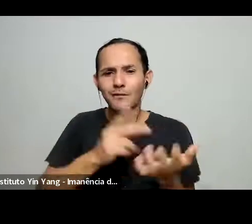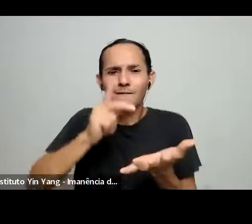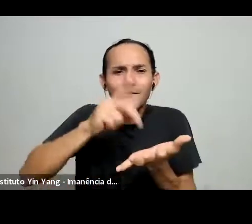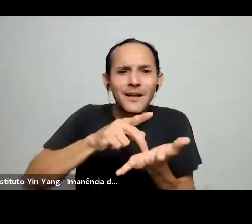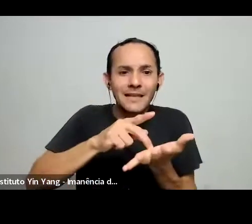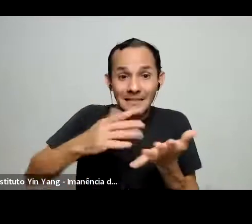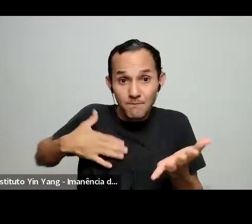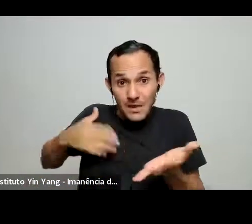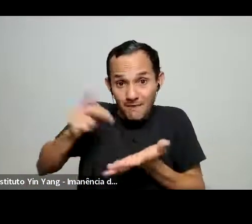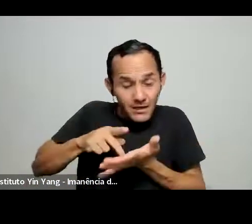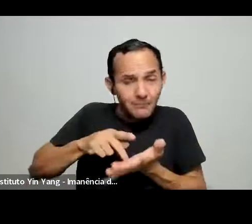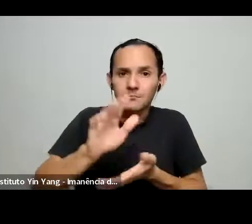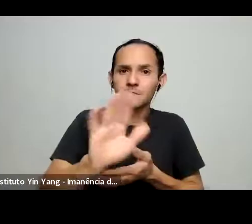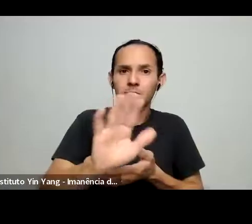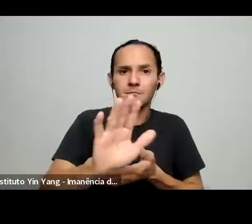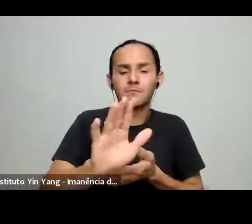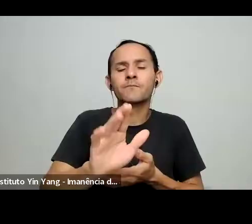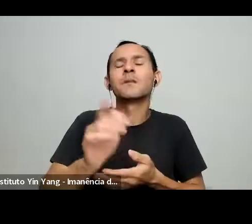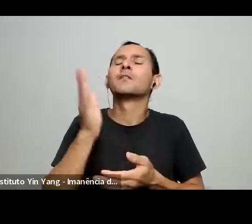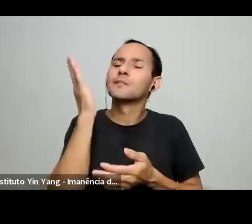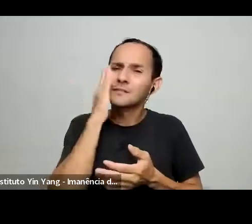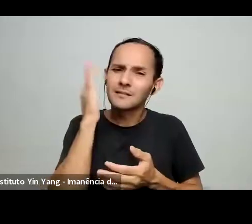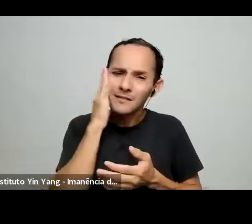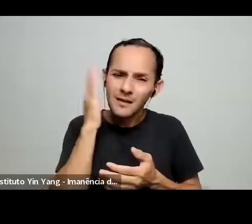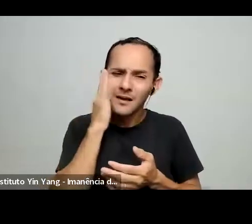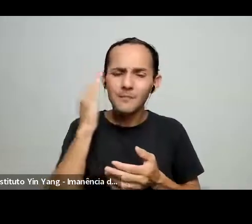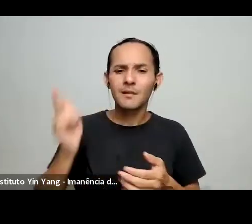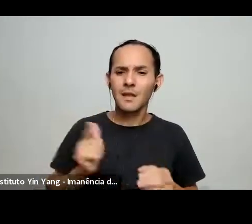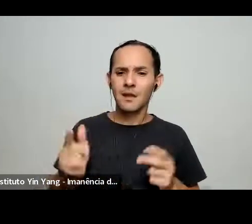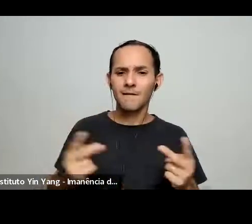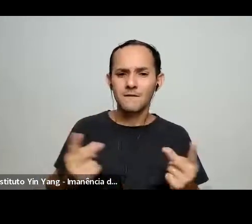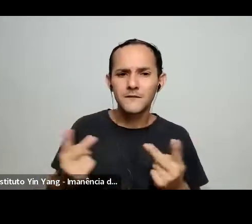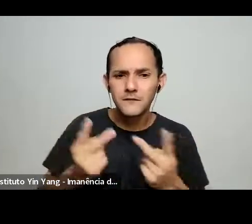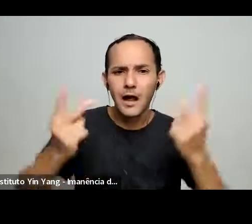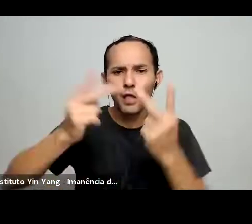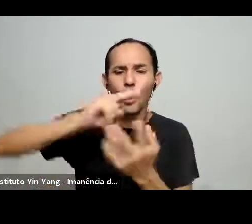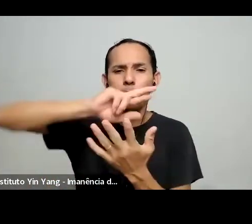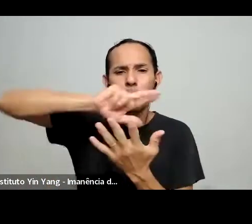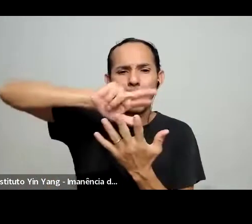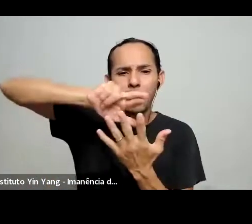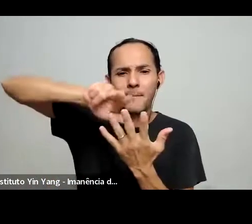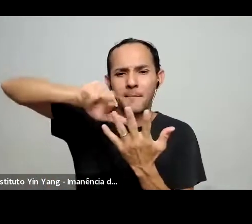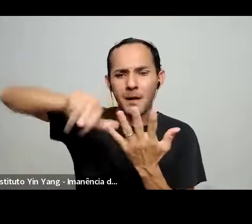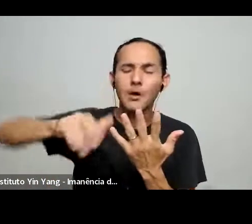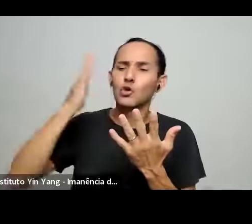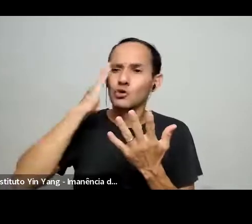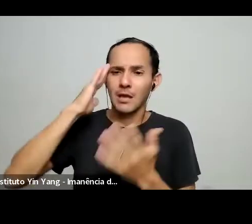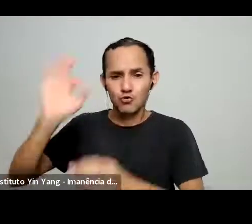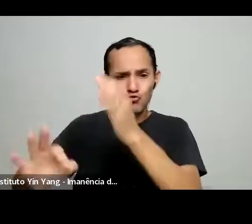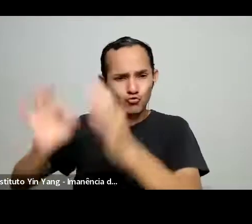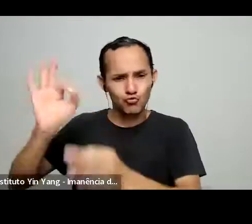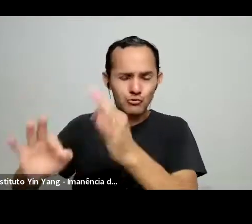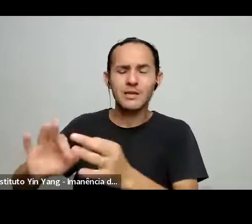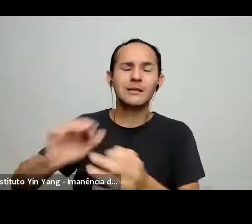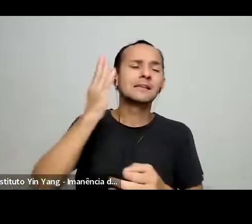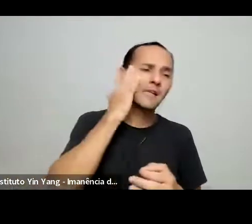minha verdade. Nós sabemos que existem valores arquetípicos. Nós sabemos o que é justiça, nós sabemos o que é bondade,